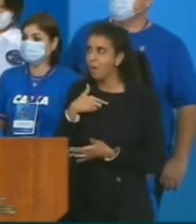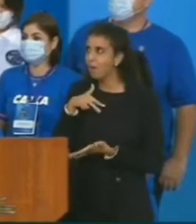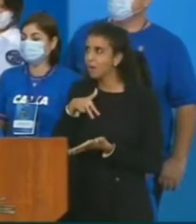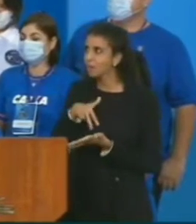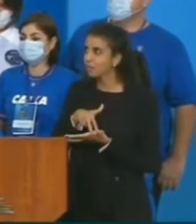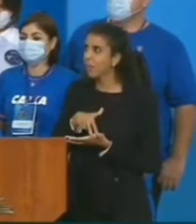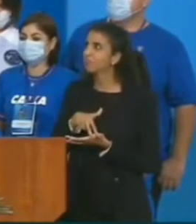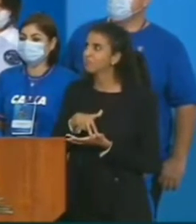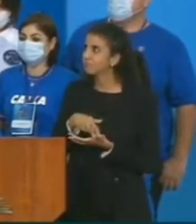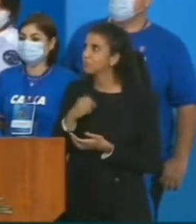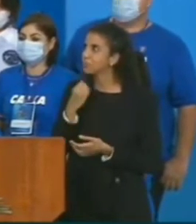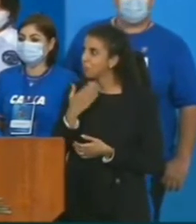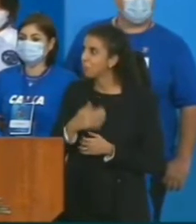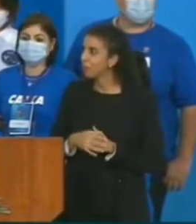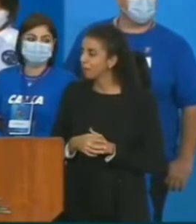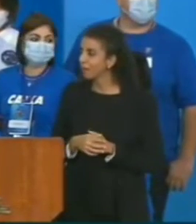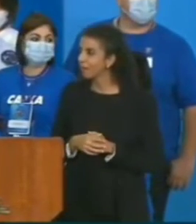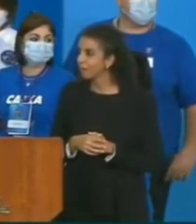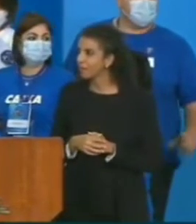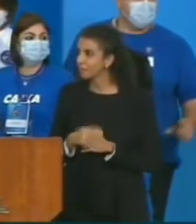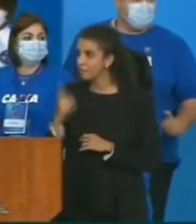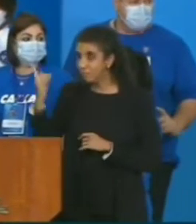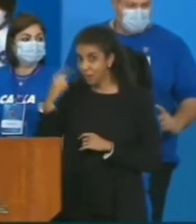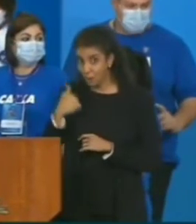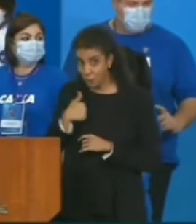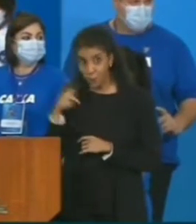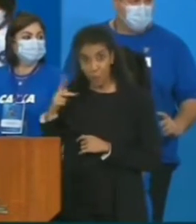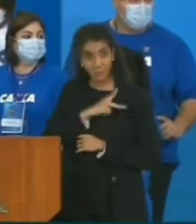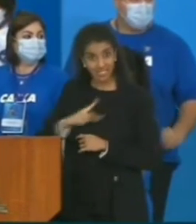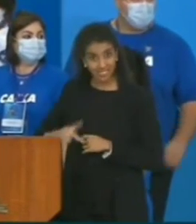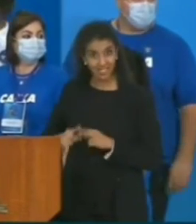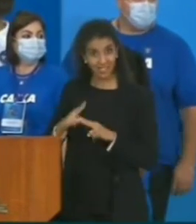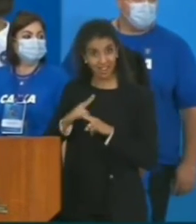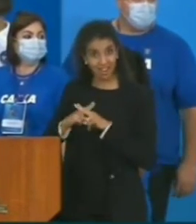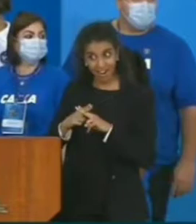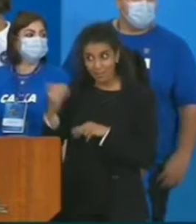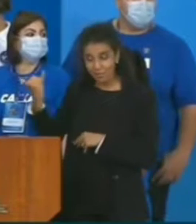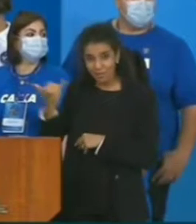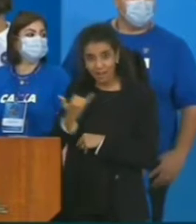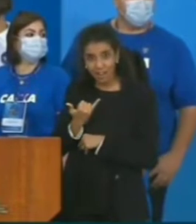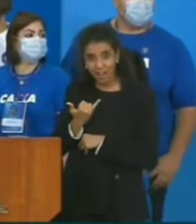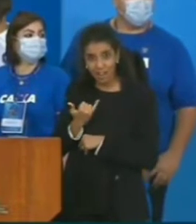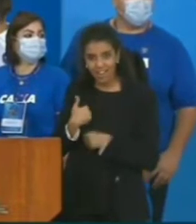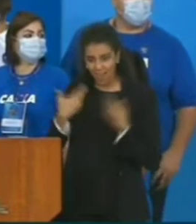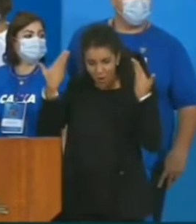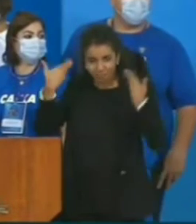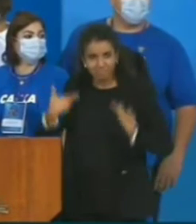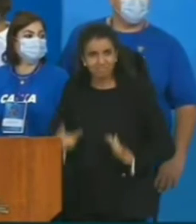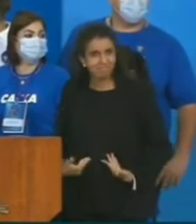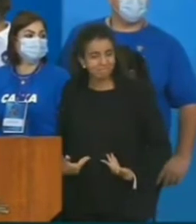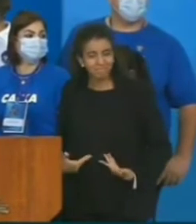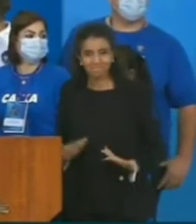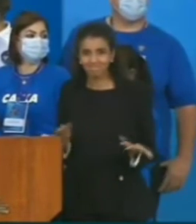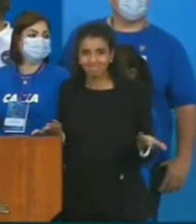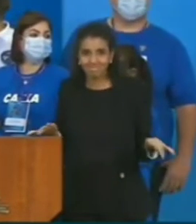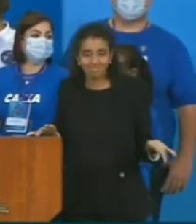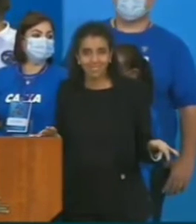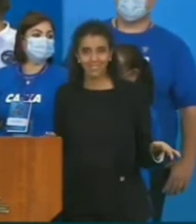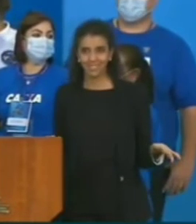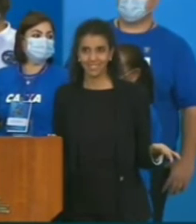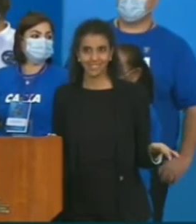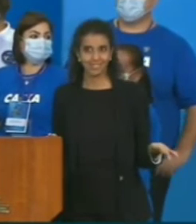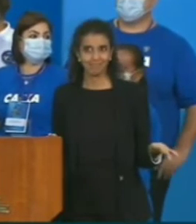eu digo: tudo bem. Eu digo: ele falar comigo, presidente da Caixa Econômica, com uma pessoa igual eu, de baixo, é